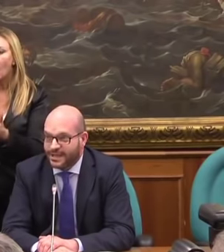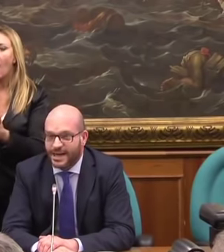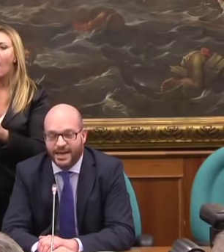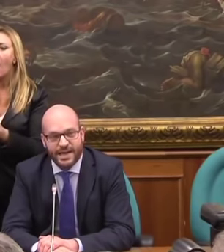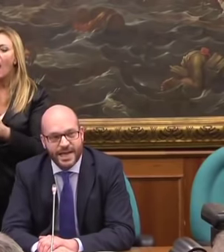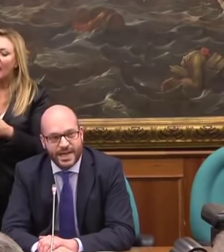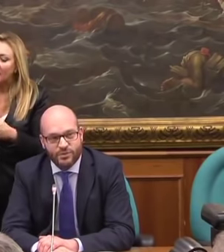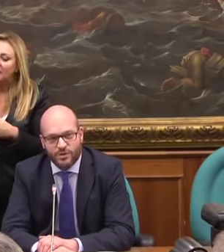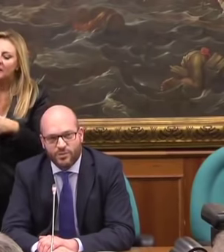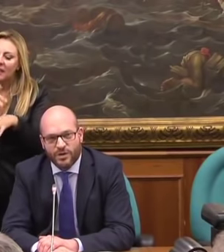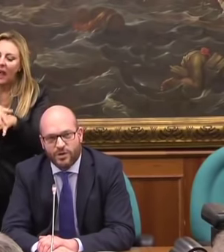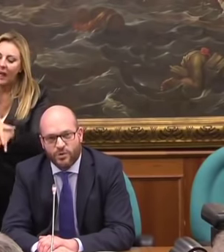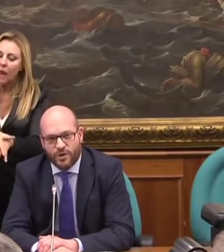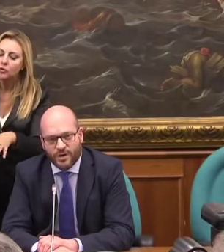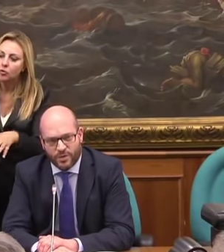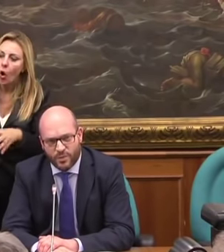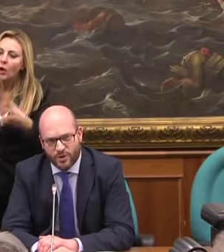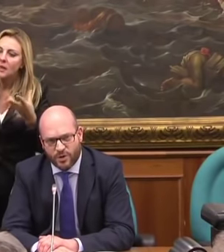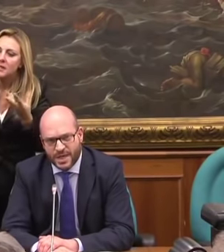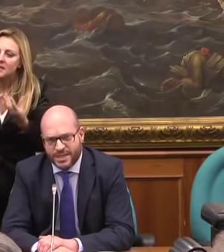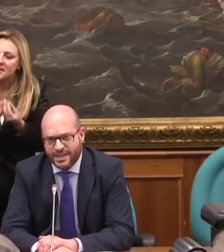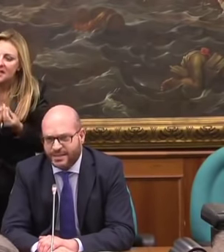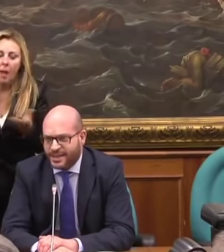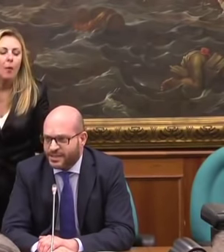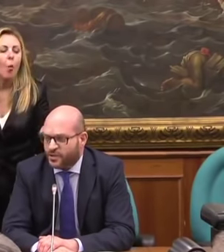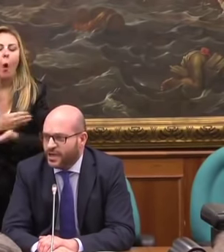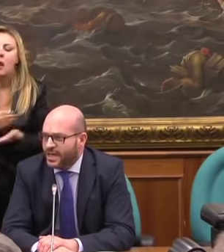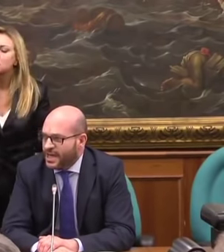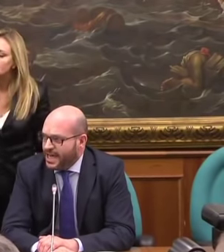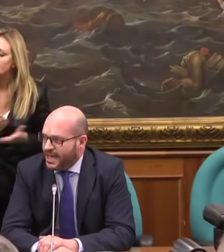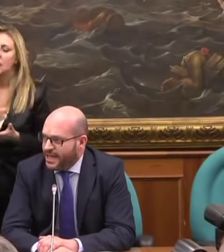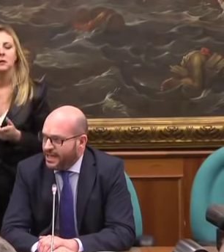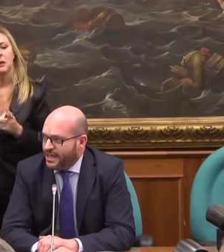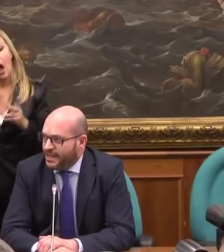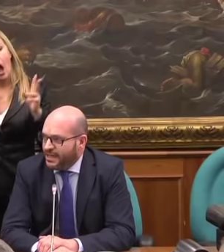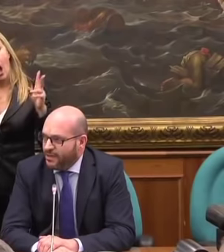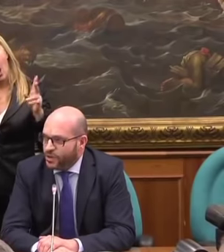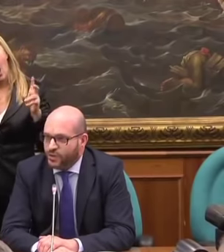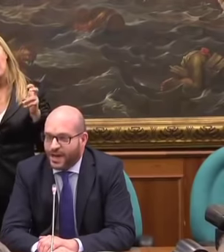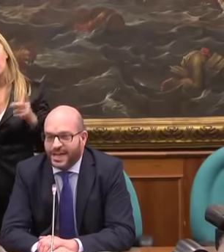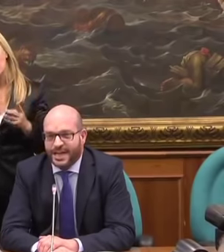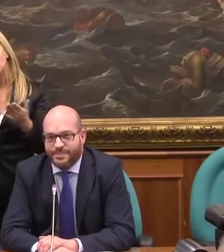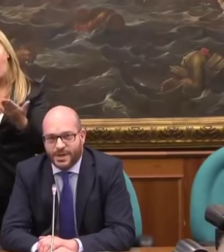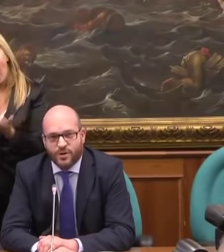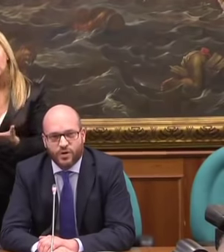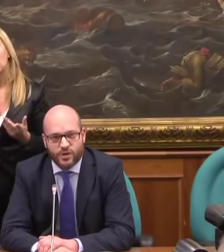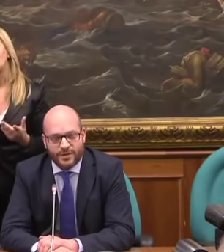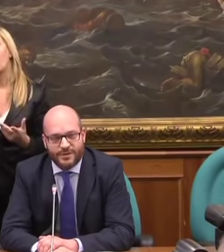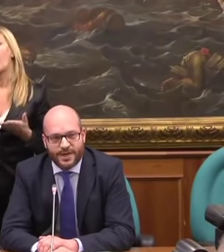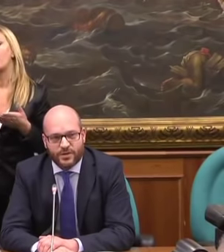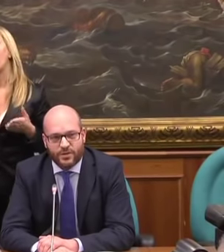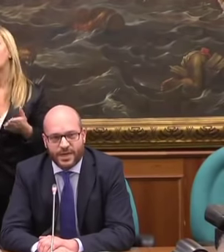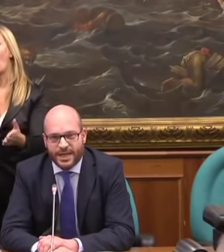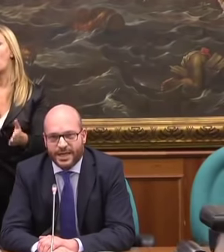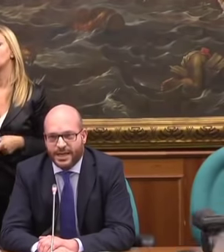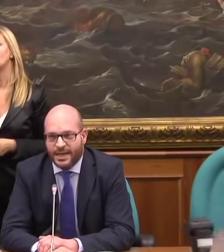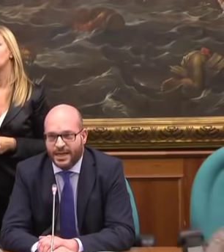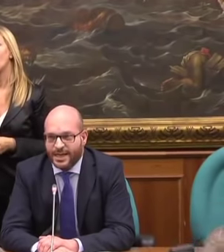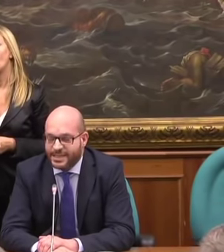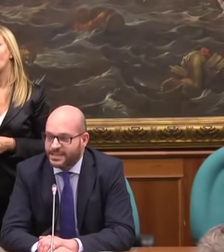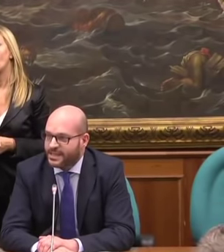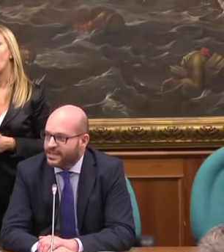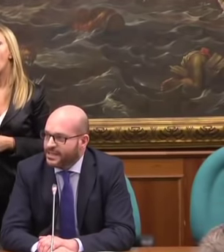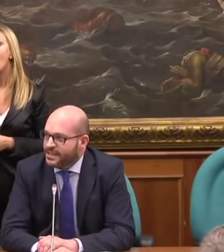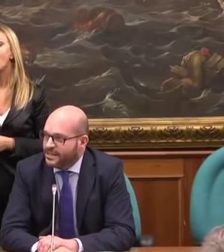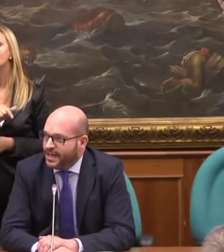poter integrare in tutti i modi, comunque un modo di integrazione, e questo va anche nel percorso del fatto che